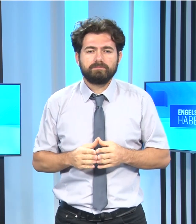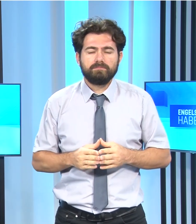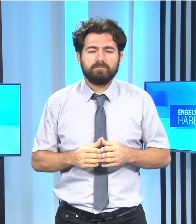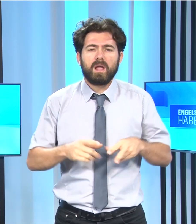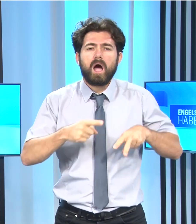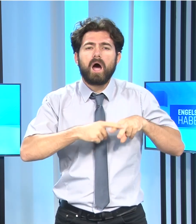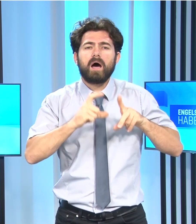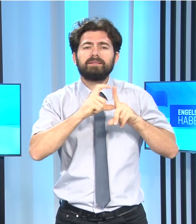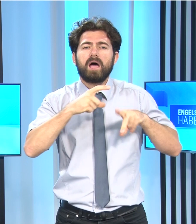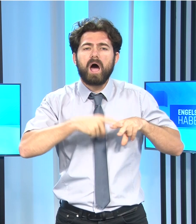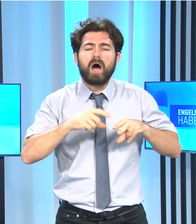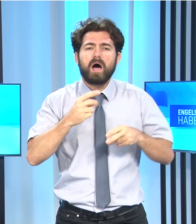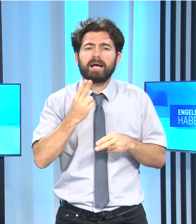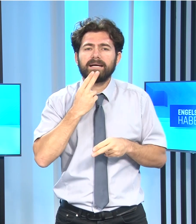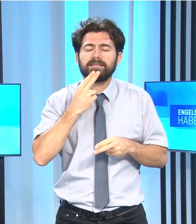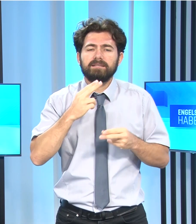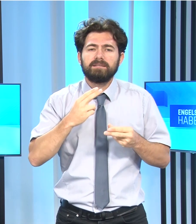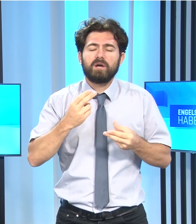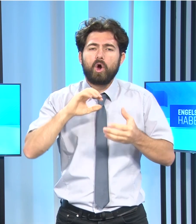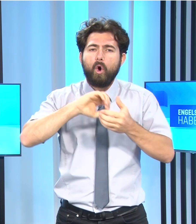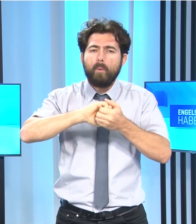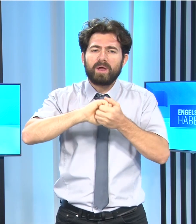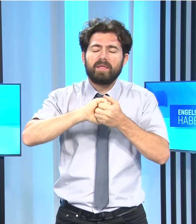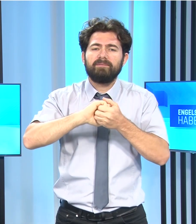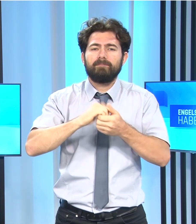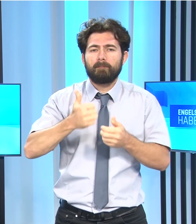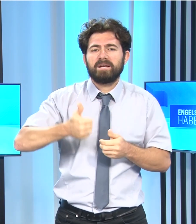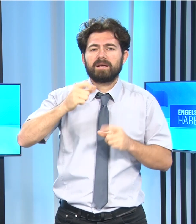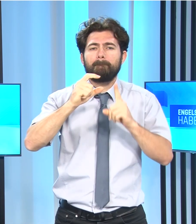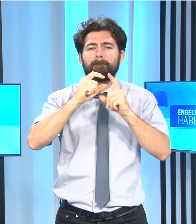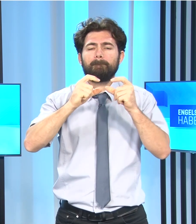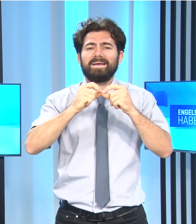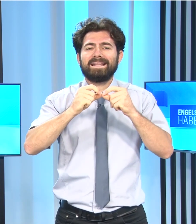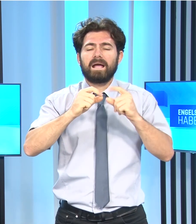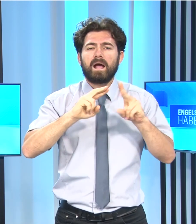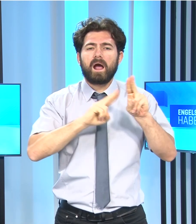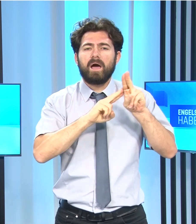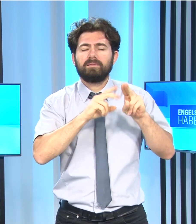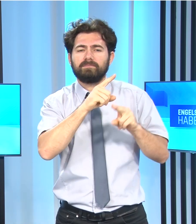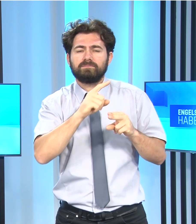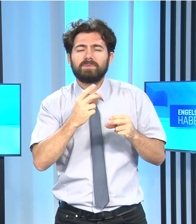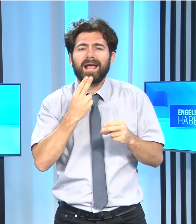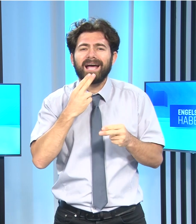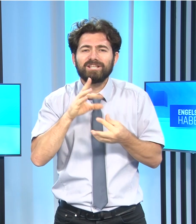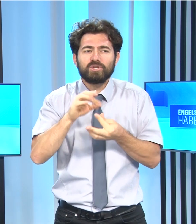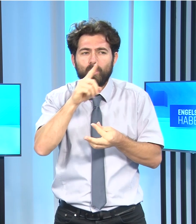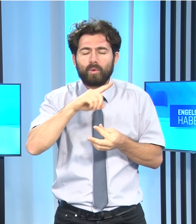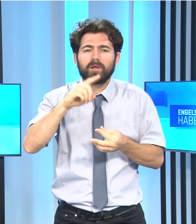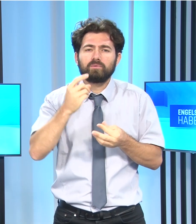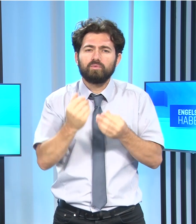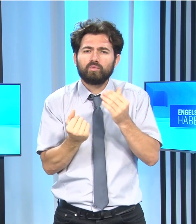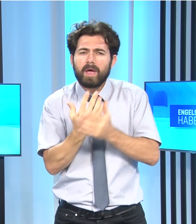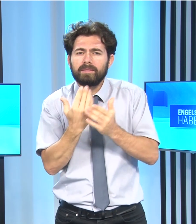Ada Kadını Kalkınma Kooperatifi Başkanı Bilge Kanlı da, kadınların ürettiklerinin